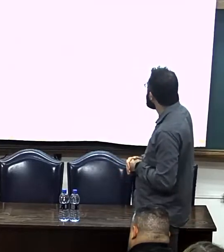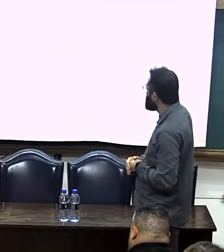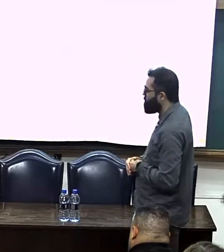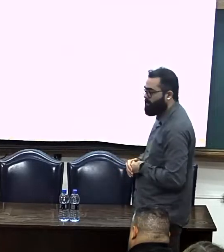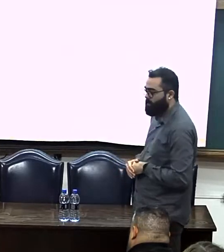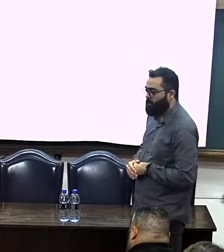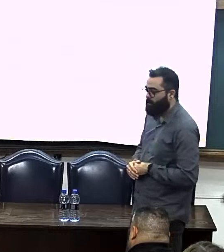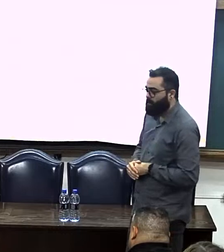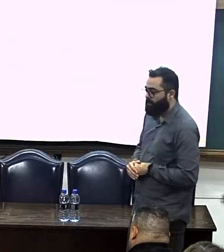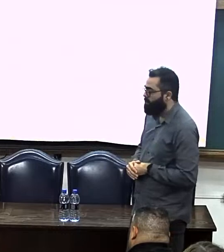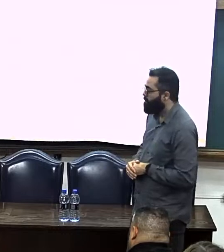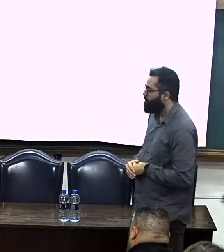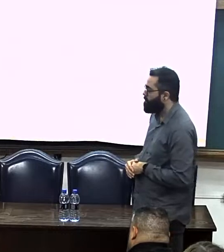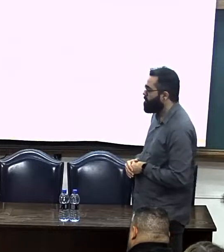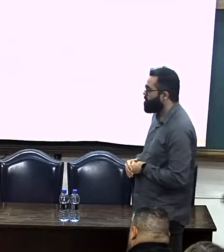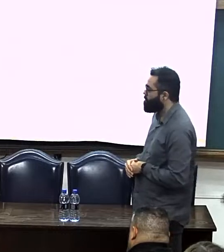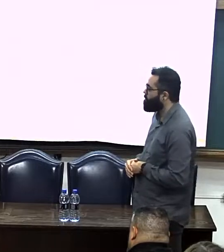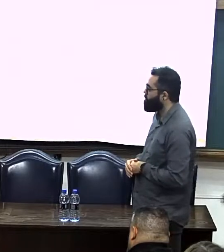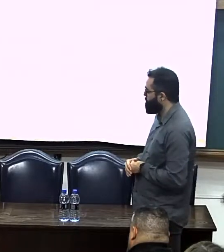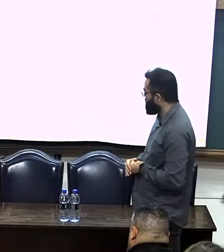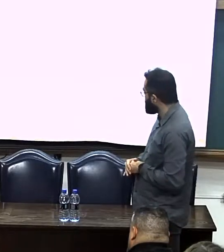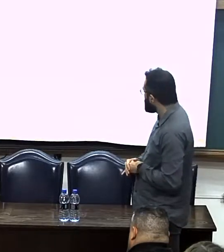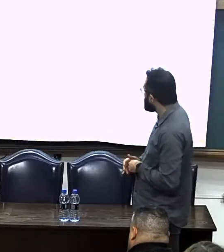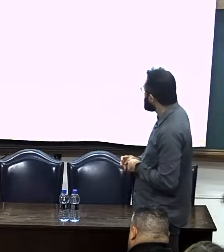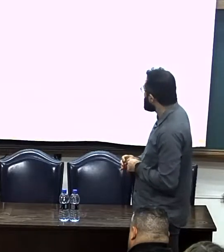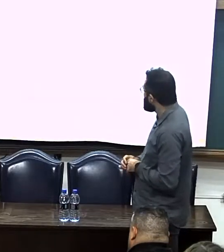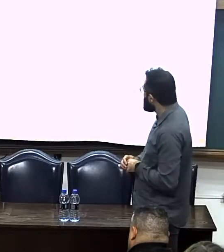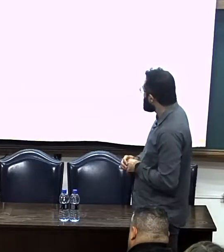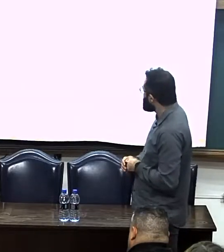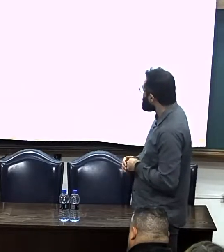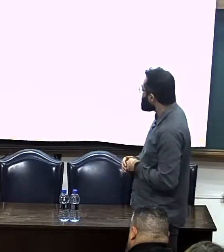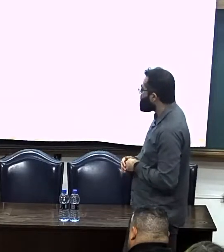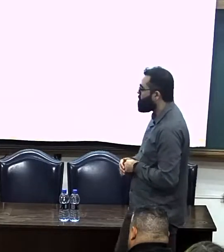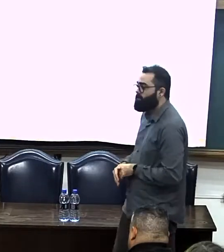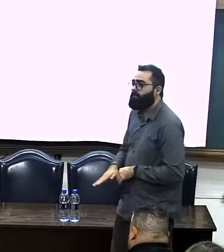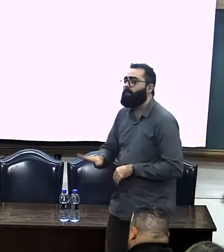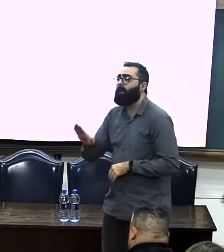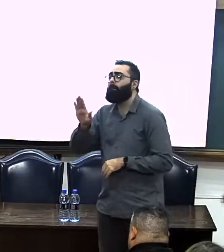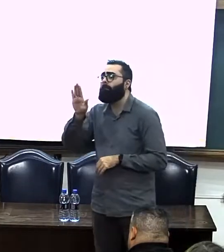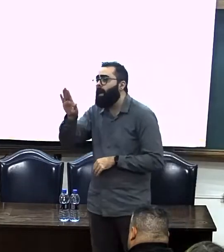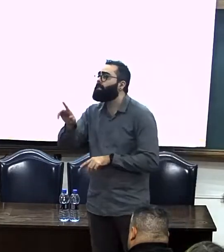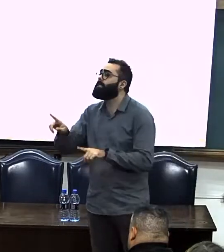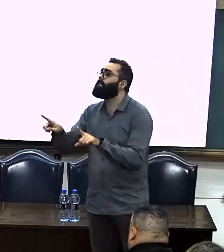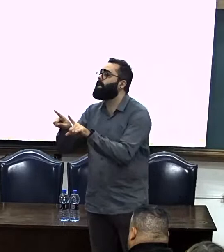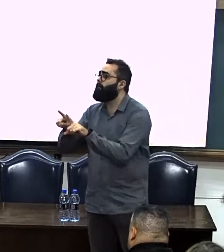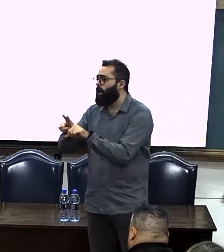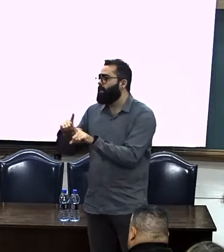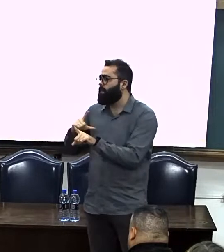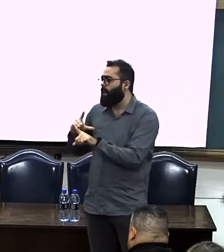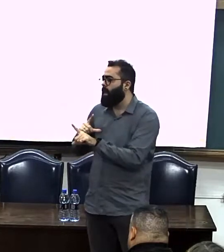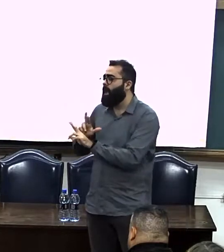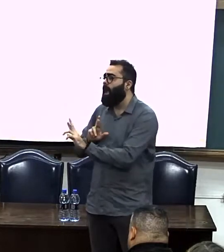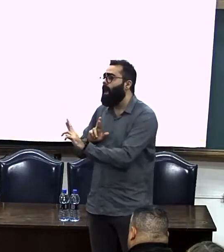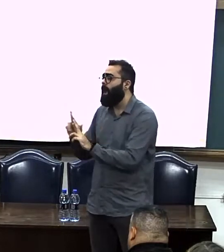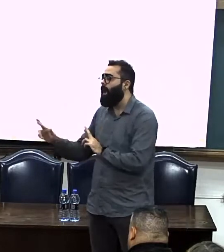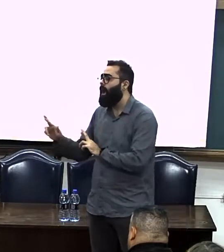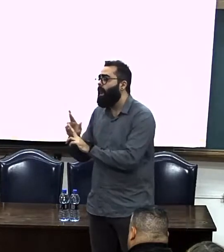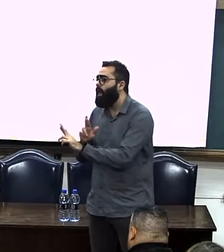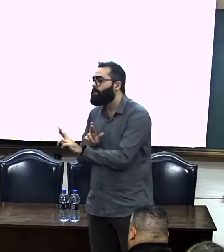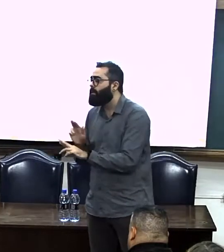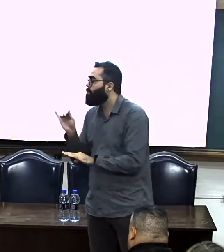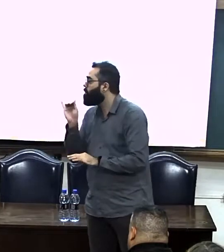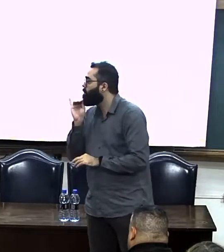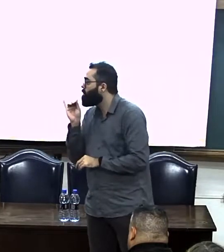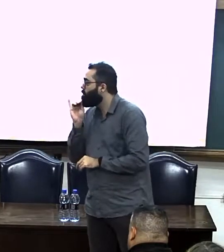o português brasileiro. But we do find a significant relationship within the first